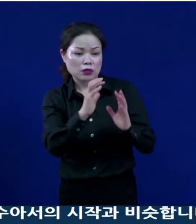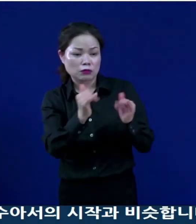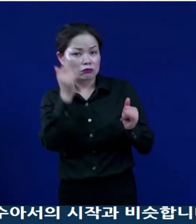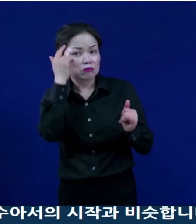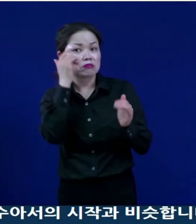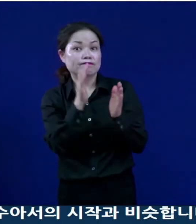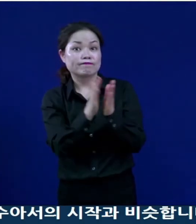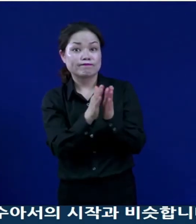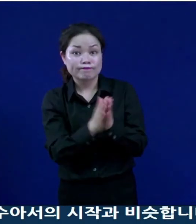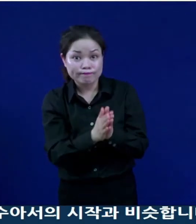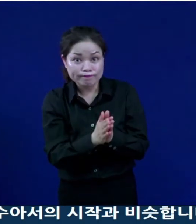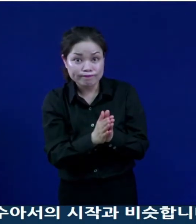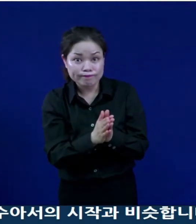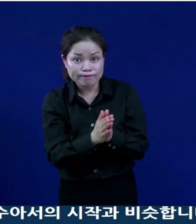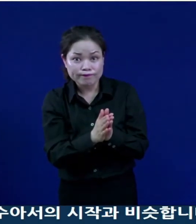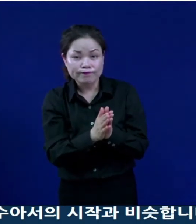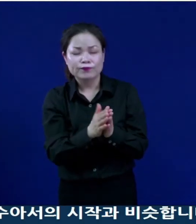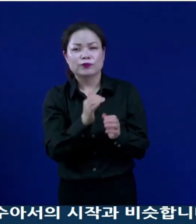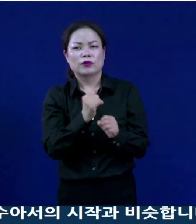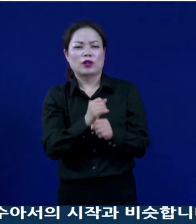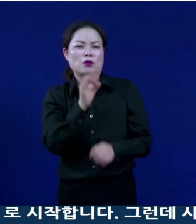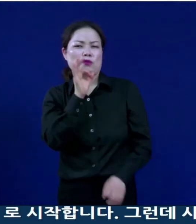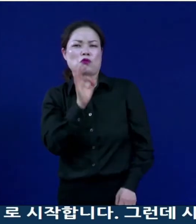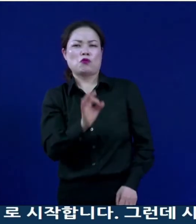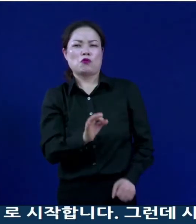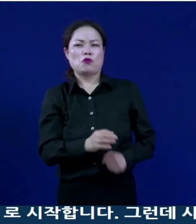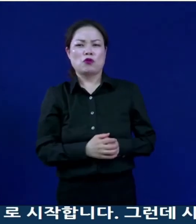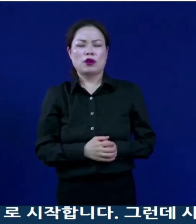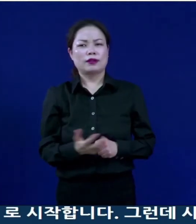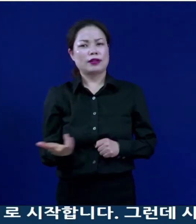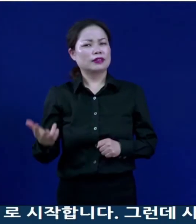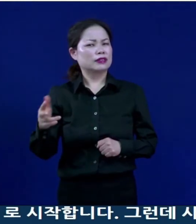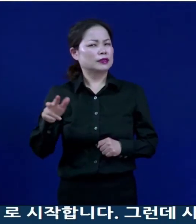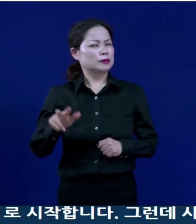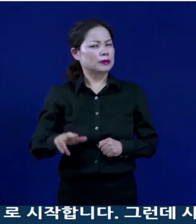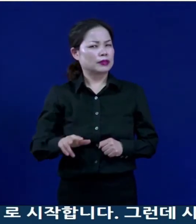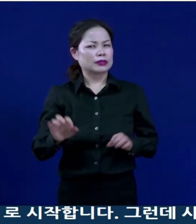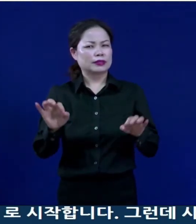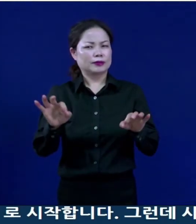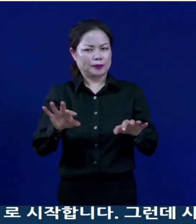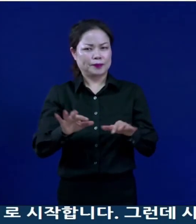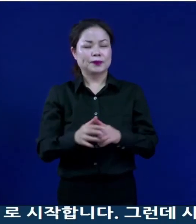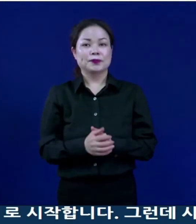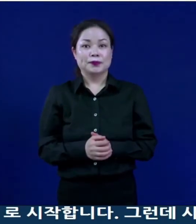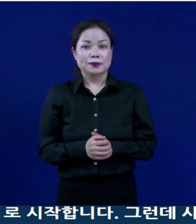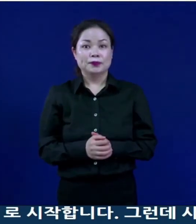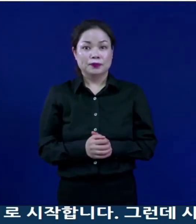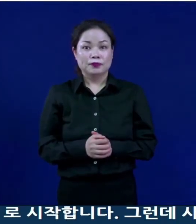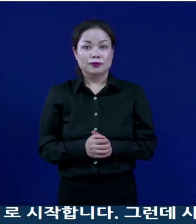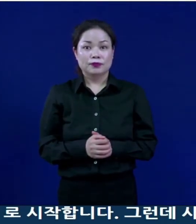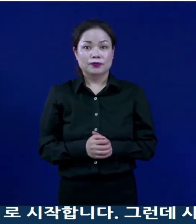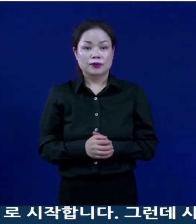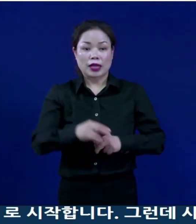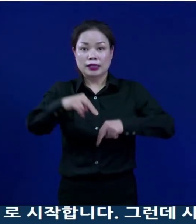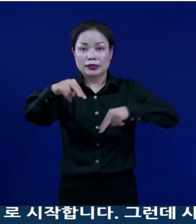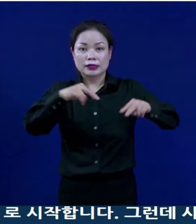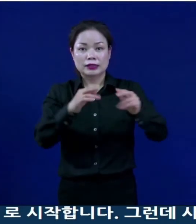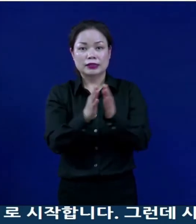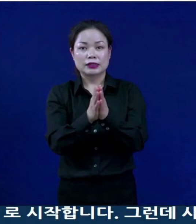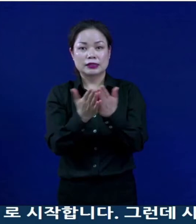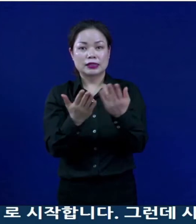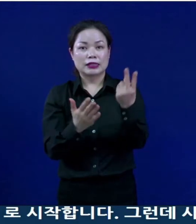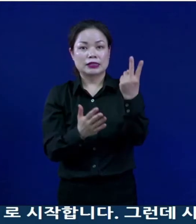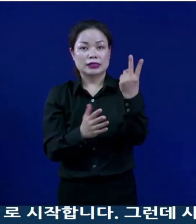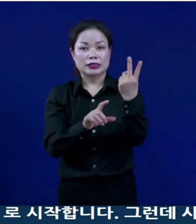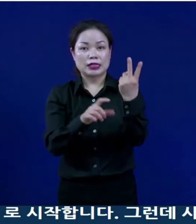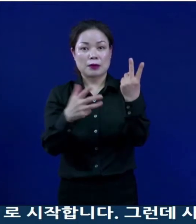알아서 잘하는 것처럼 그렇게 보였습니다. 하지만 이것은 일시적이었습니다. 사사기 2장 8절부터 10절의